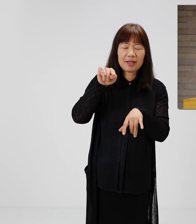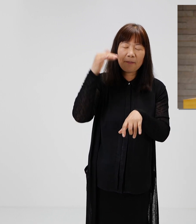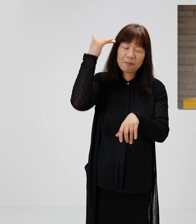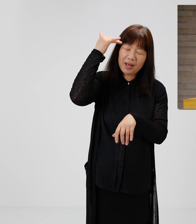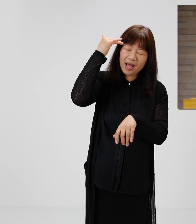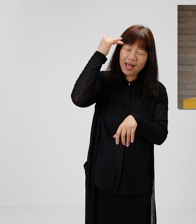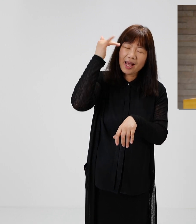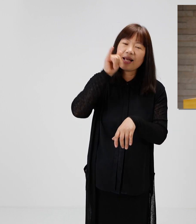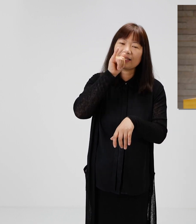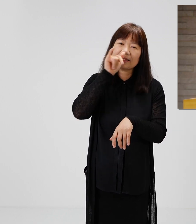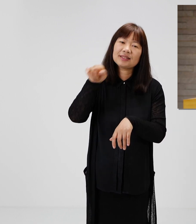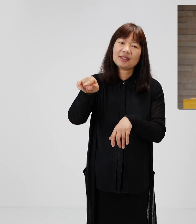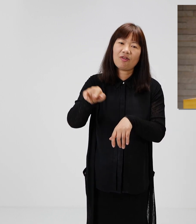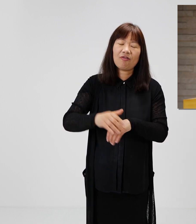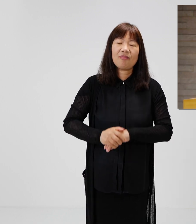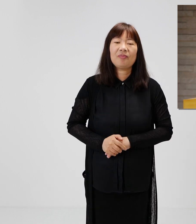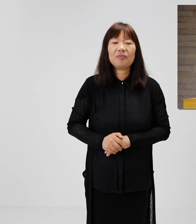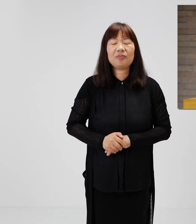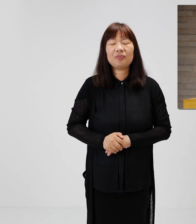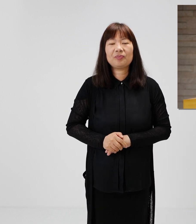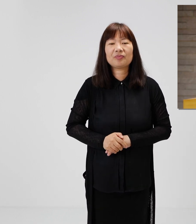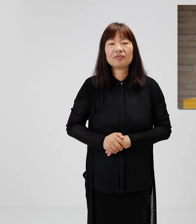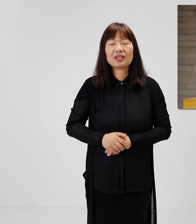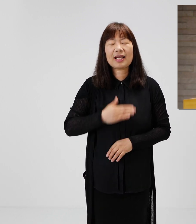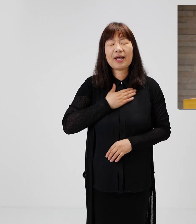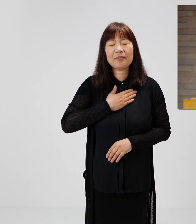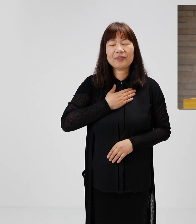건드리는 거죠. 그래서